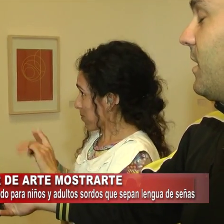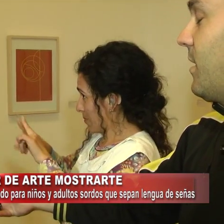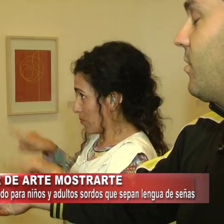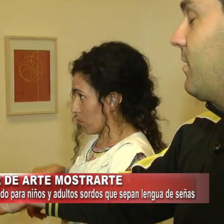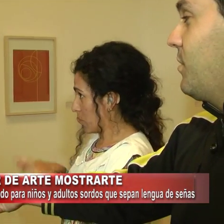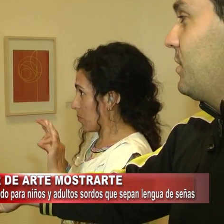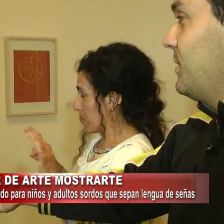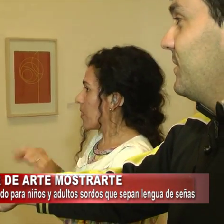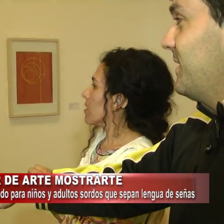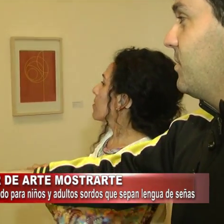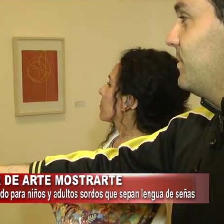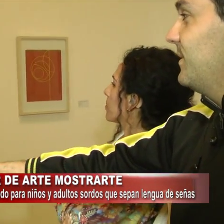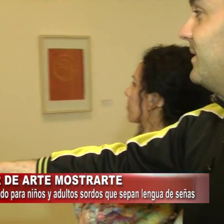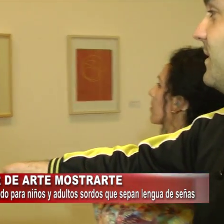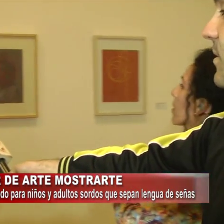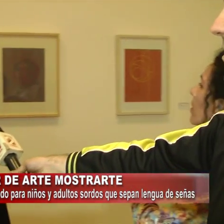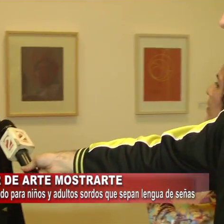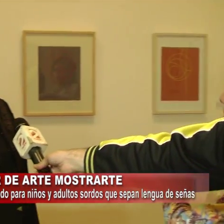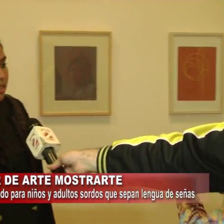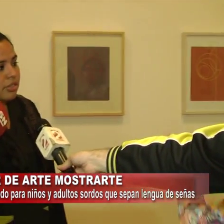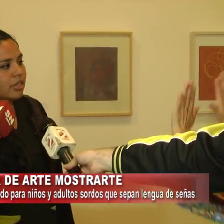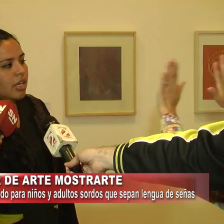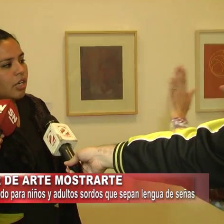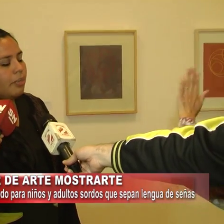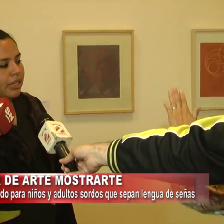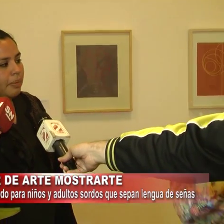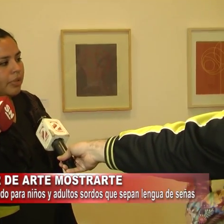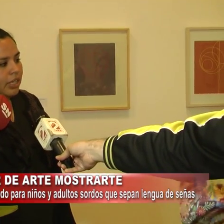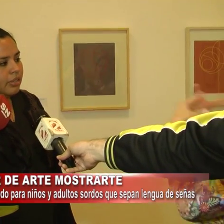A fin de año tienen todos los trabajos listos. Los van a exponer.